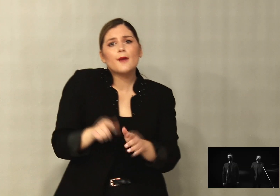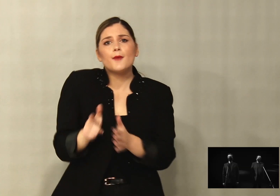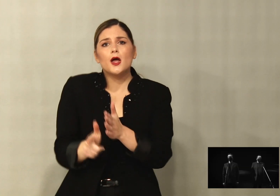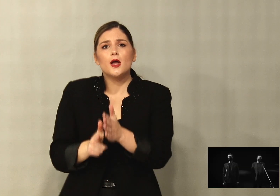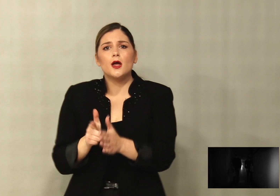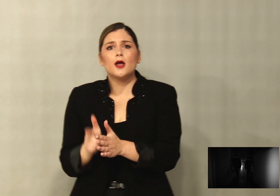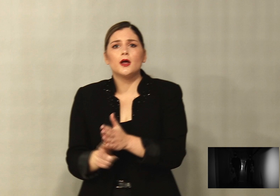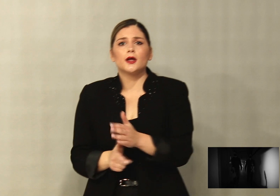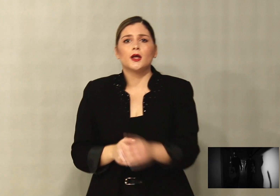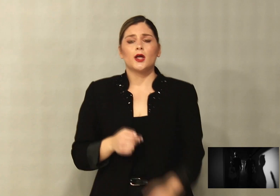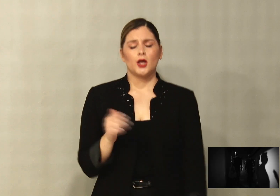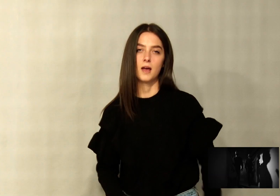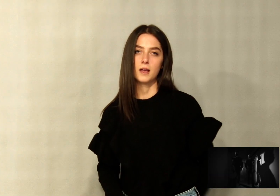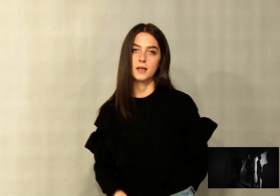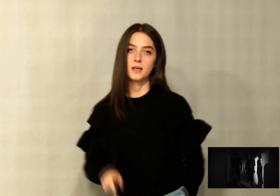vremena vreme.